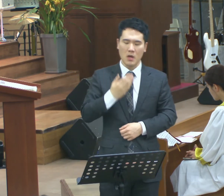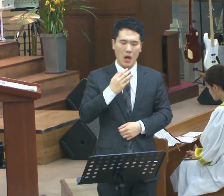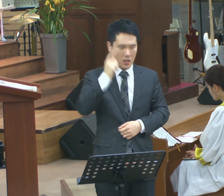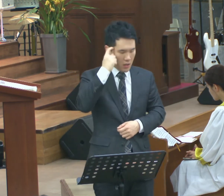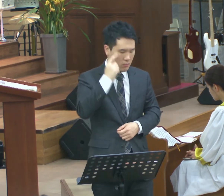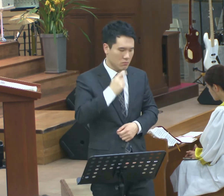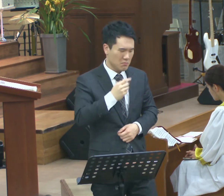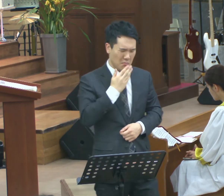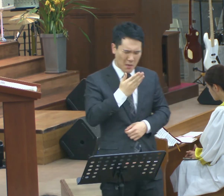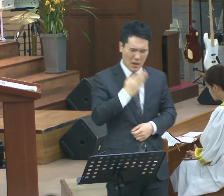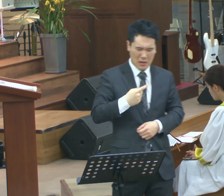바다는